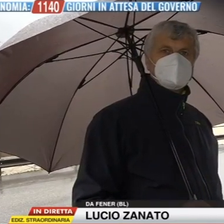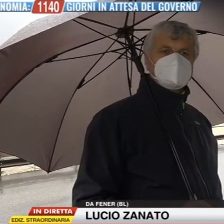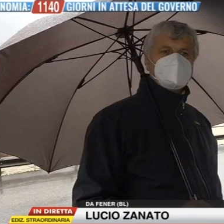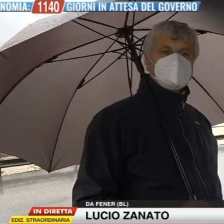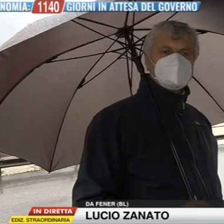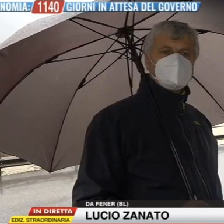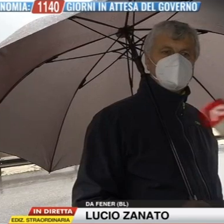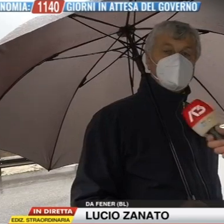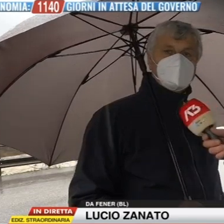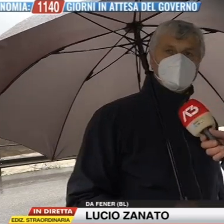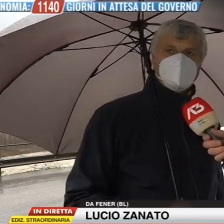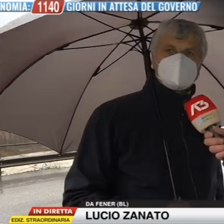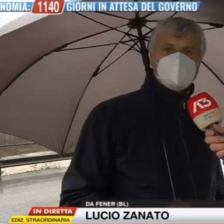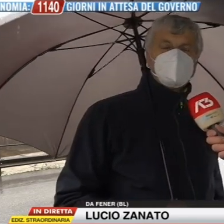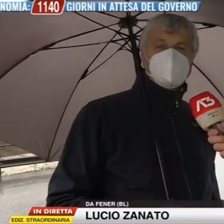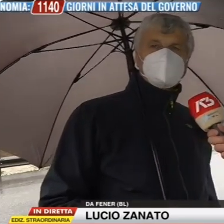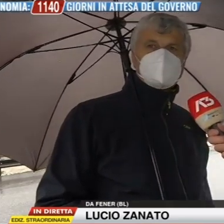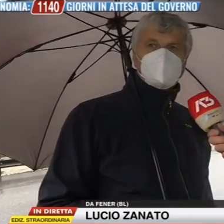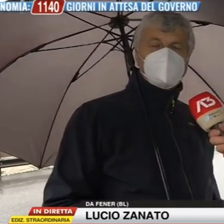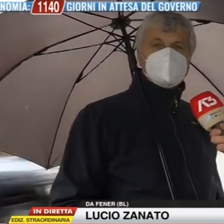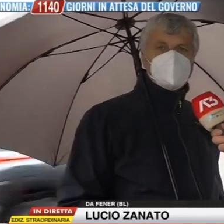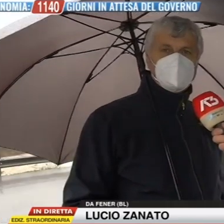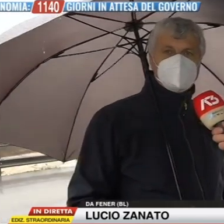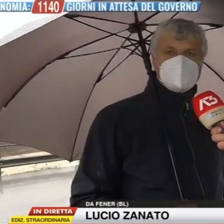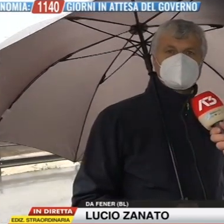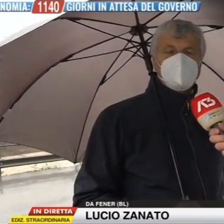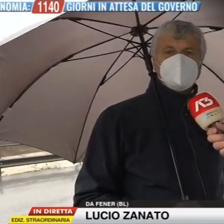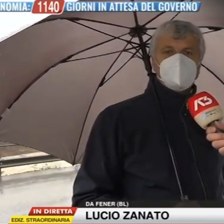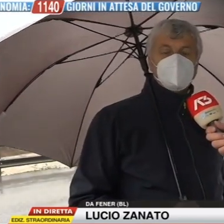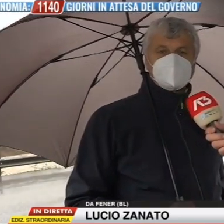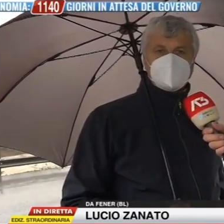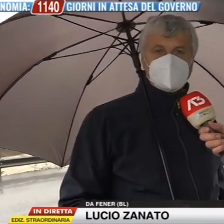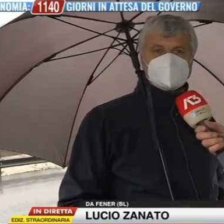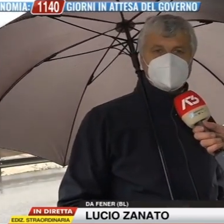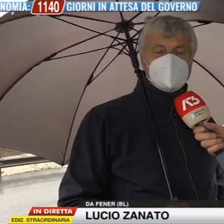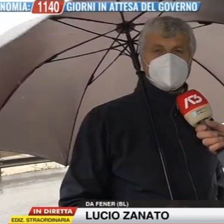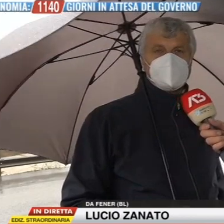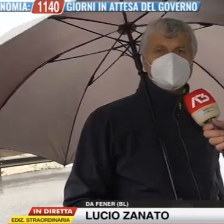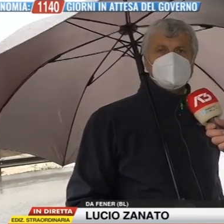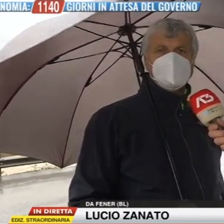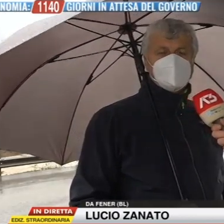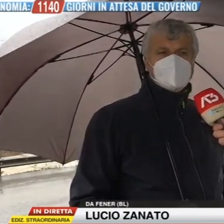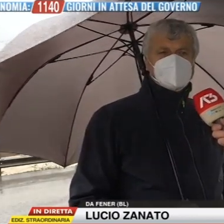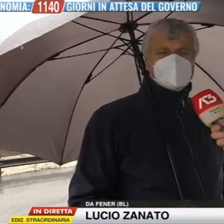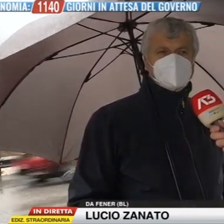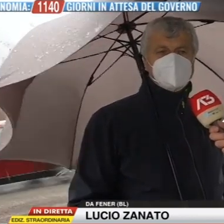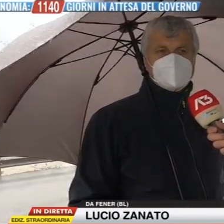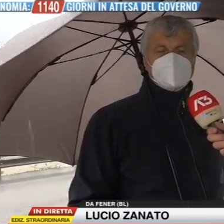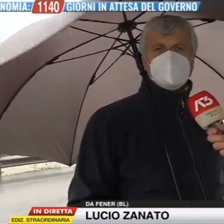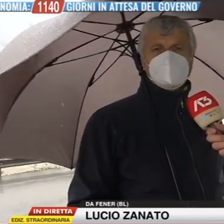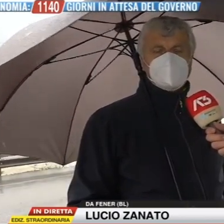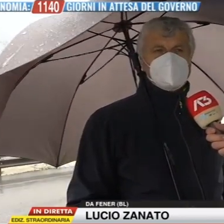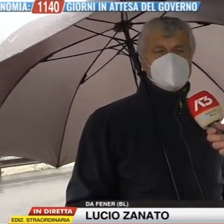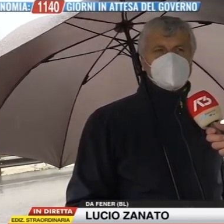e quali sono le criticità? E allora, siamo di fronte sicuramente a un'emergenza meteo molto delicata e importante. Fin